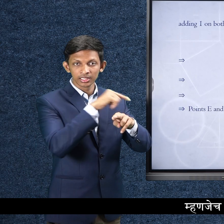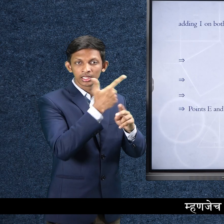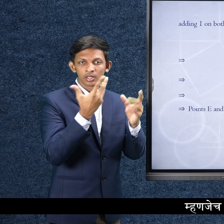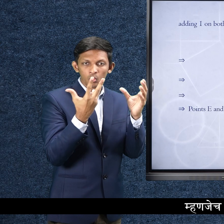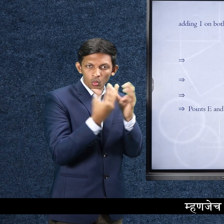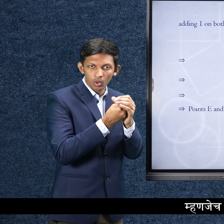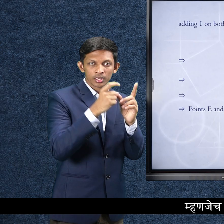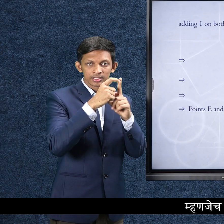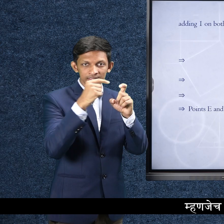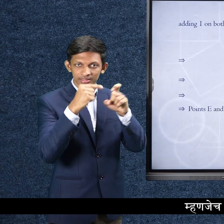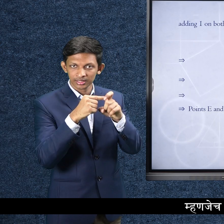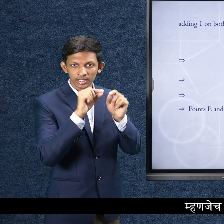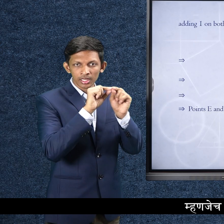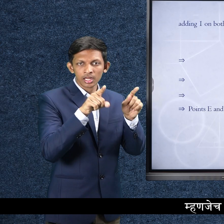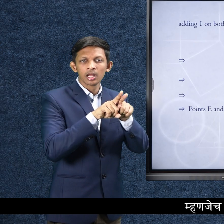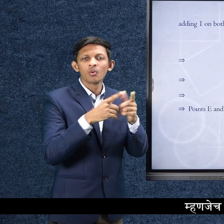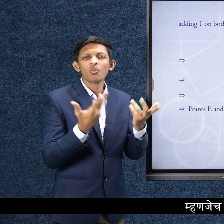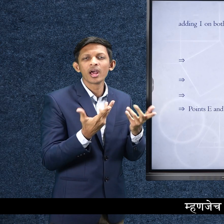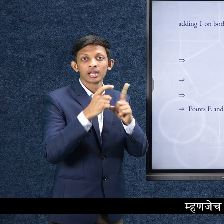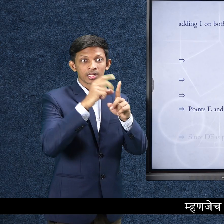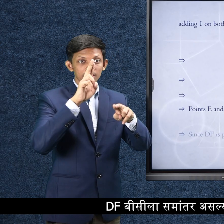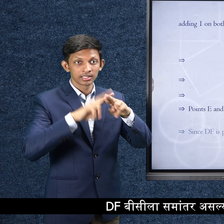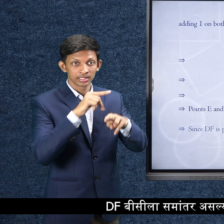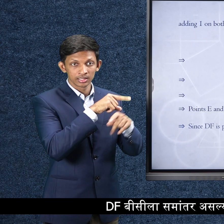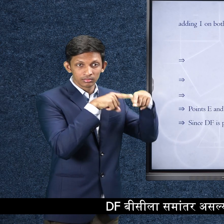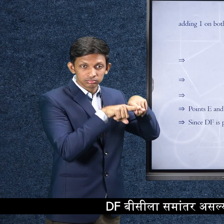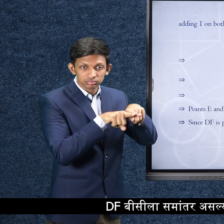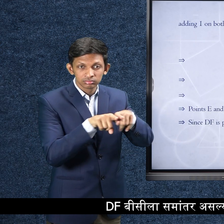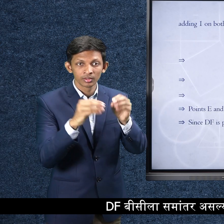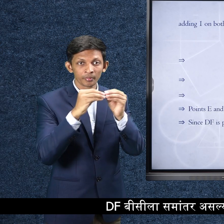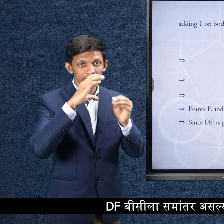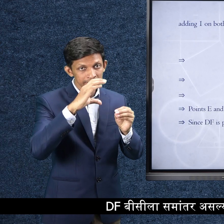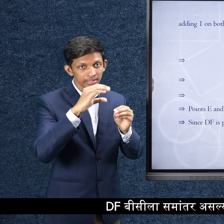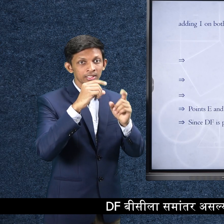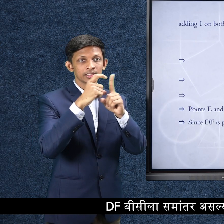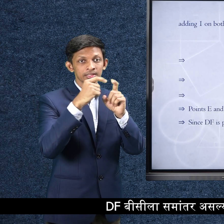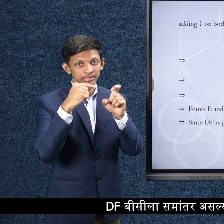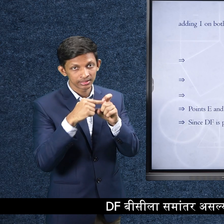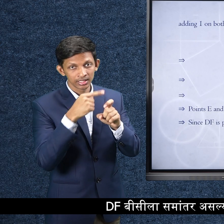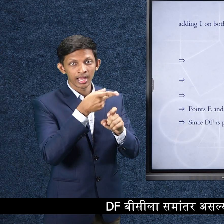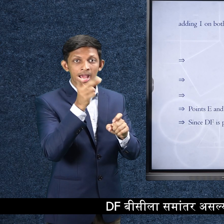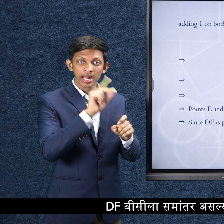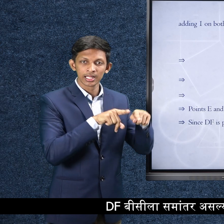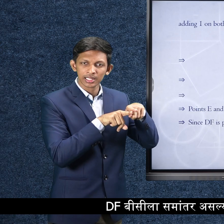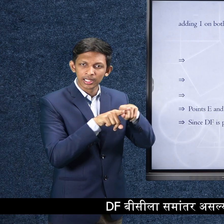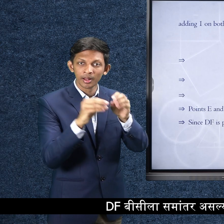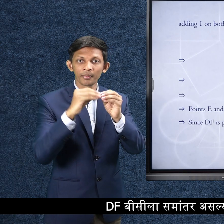म्हणजेच DC DE शी जुळते. DF BC ला समांतर असल्याने DE देखील BC ला समांतर